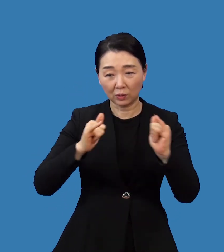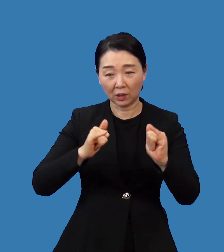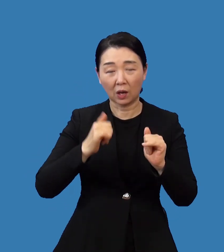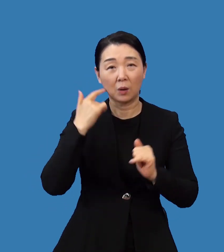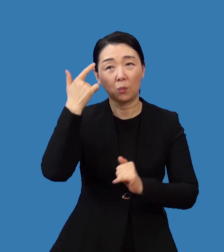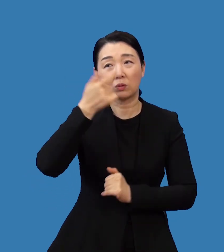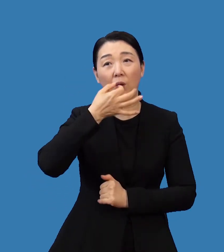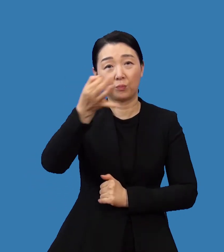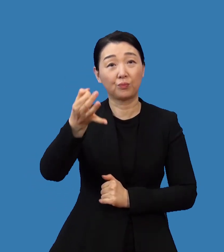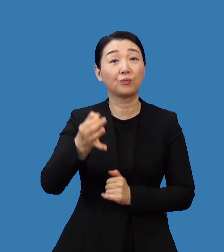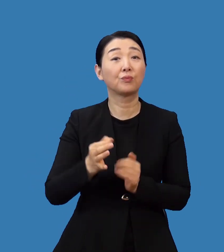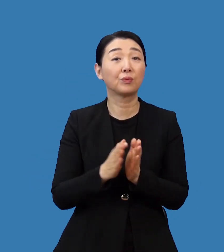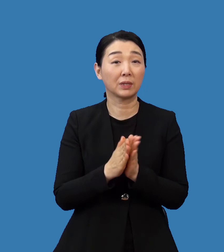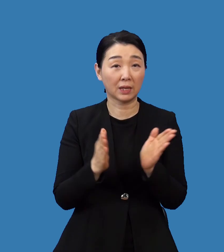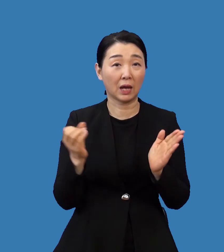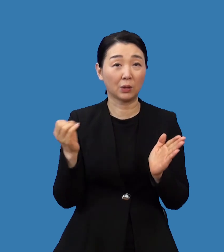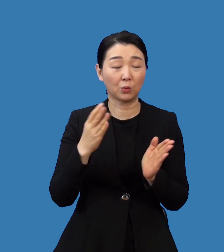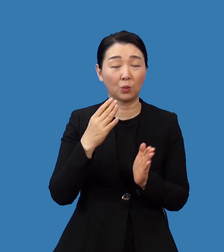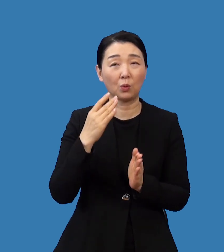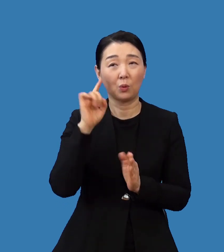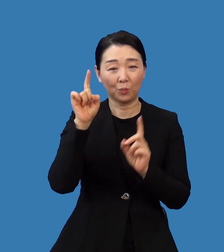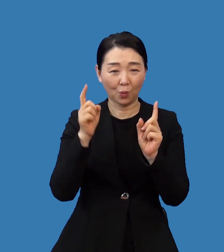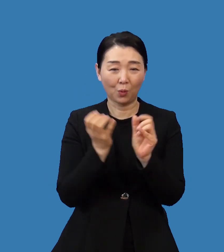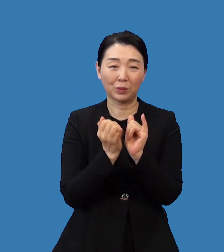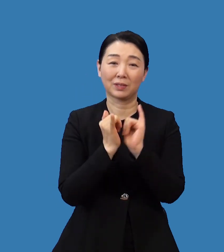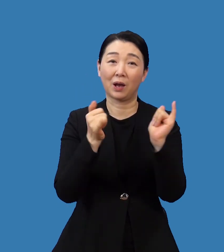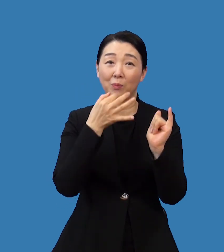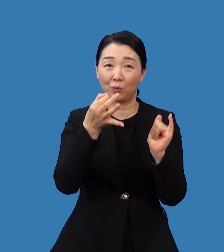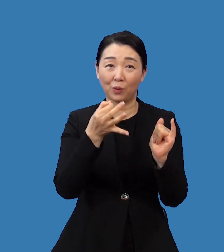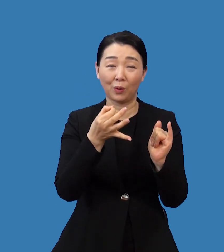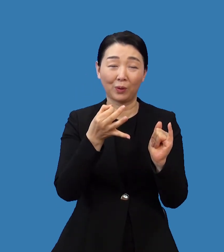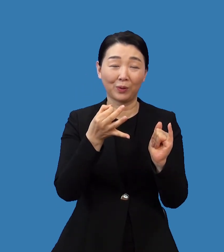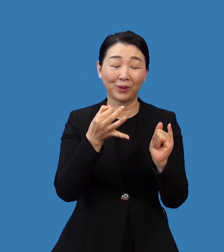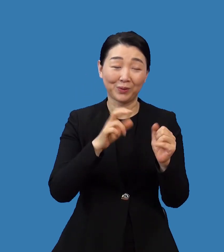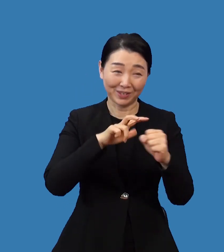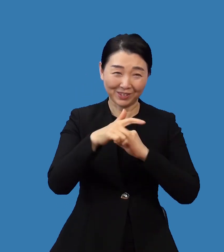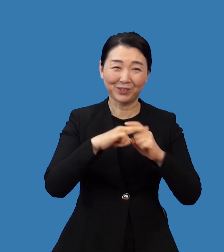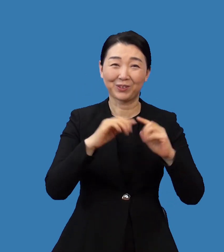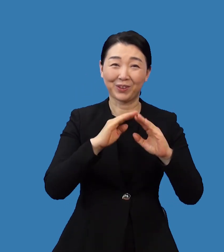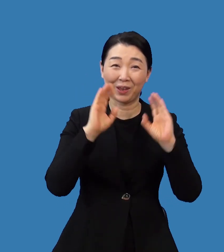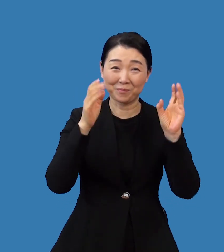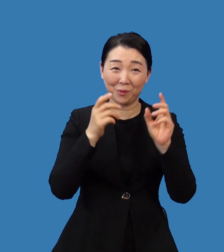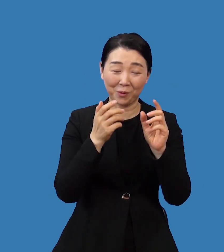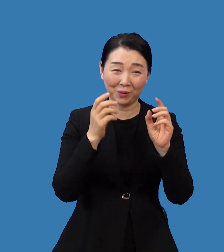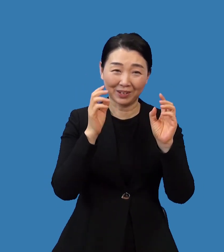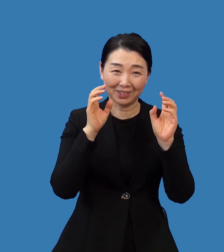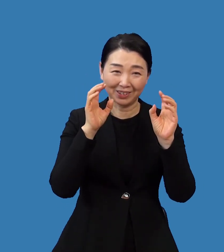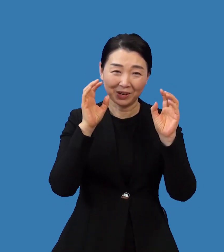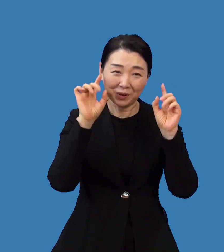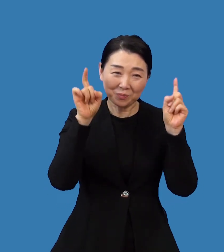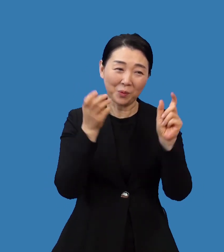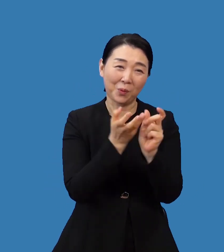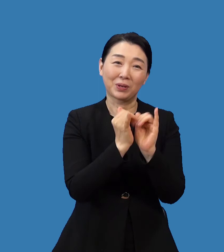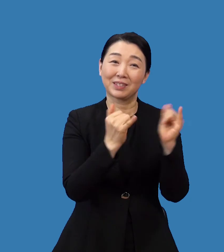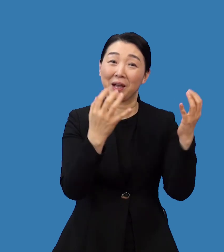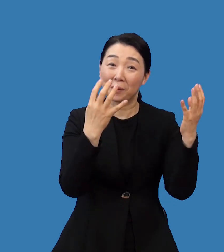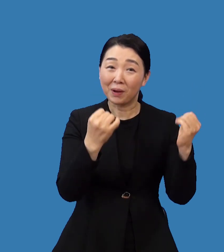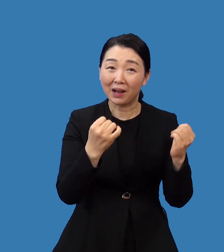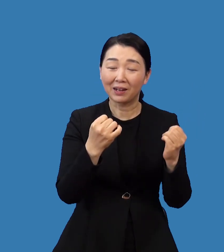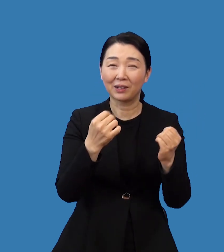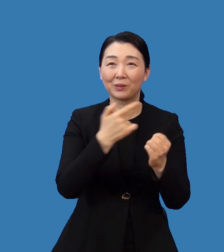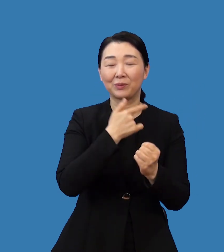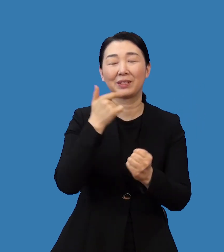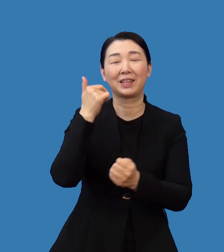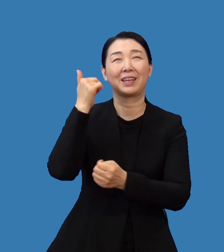부르기 시작했고 목자로 부르고, 우리 교회 목자들 많잖아요. 우리의 대선배가 바로 이